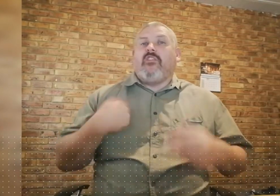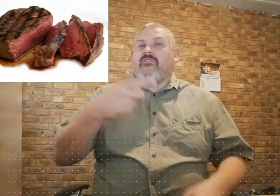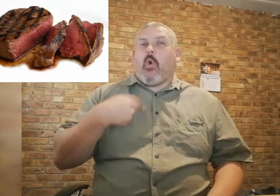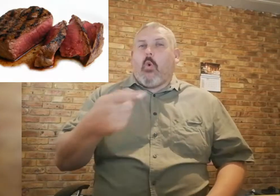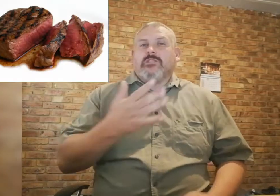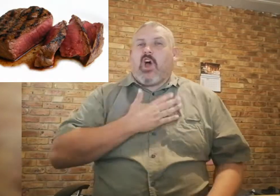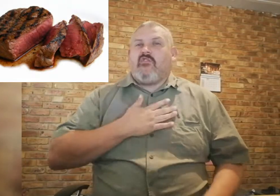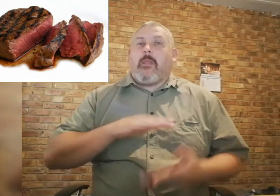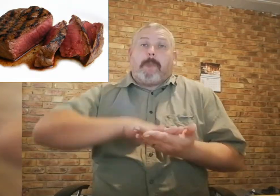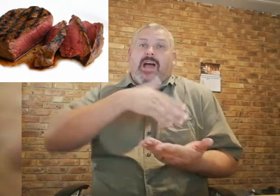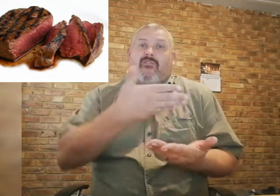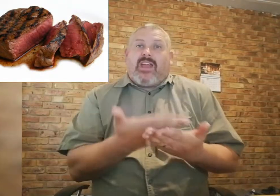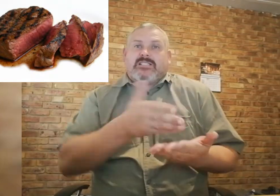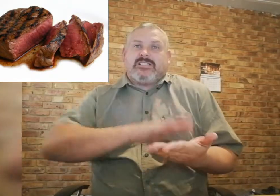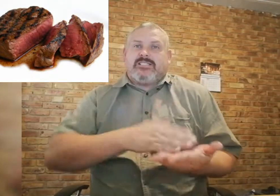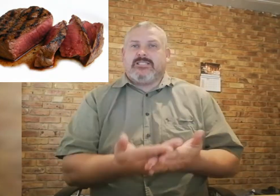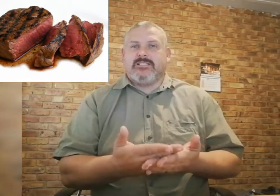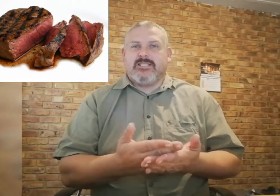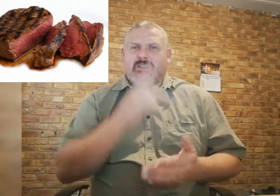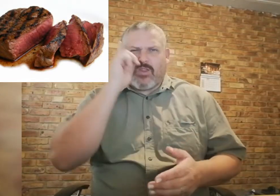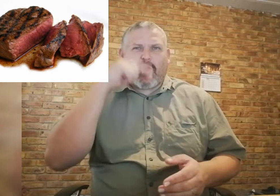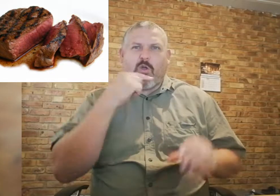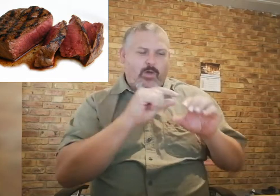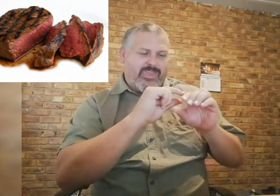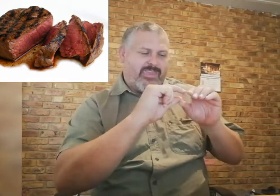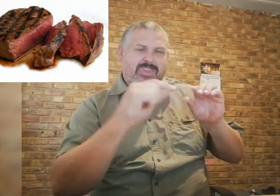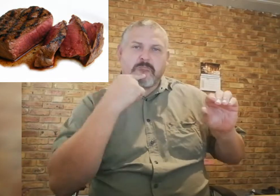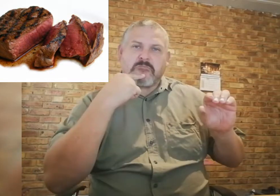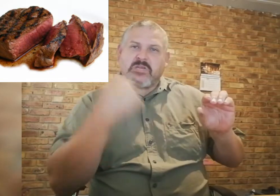Hoeveel van ons hou van braaivleis, nog rooi,